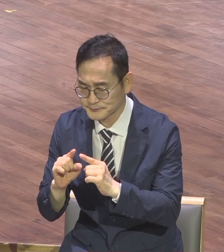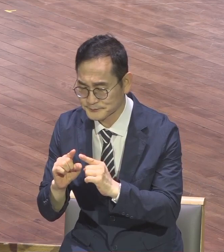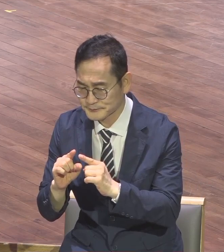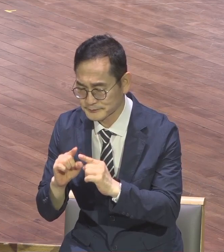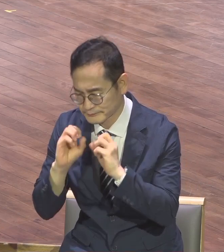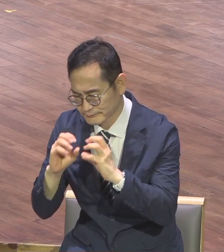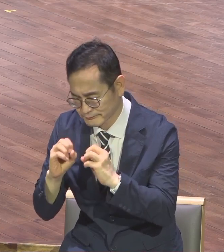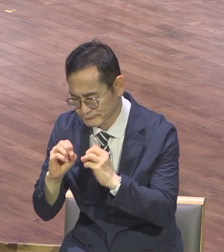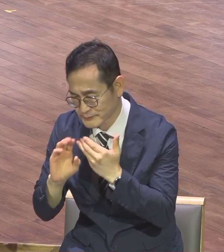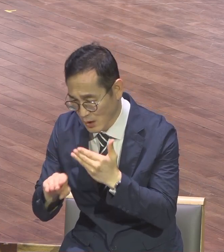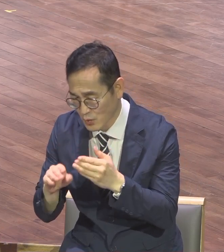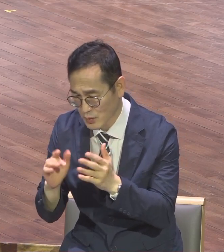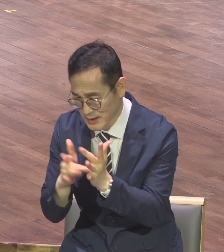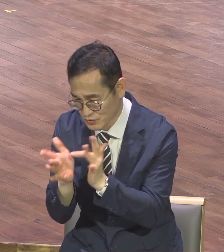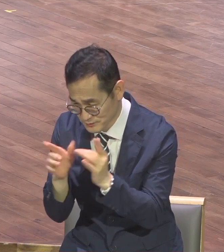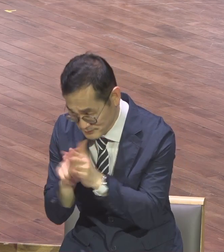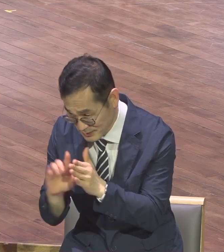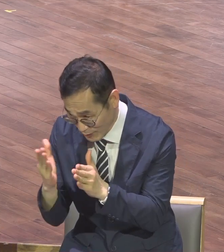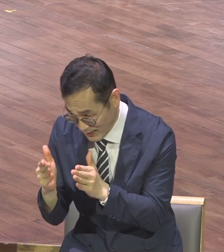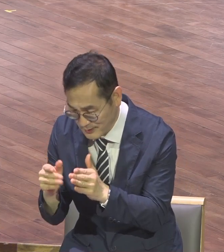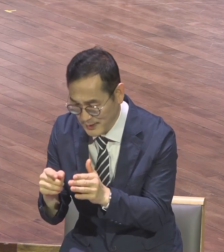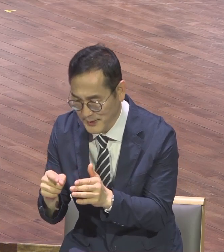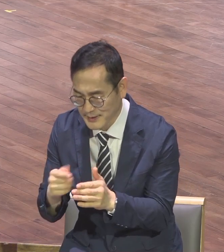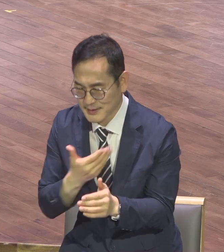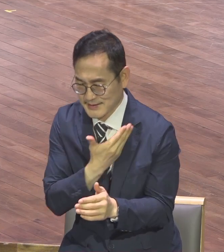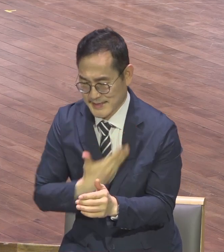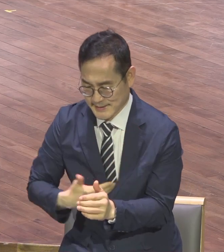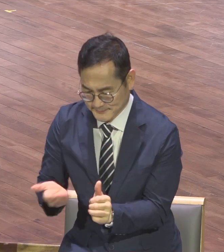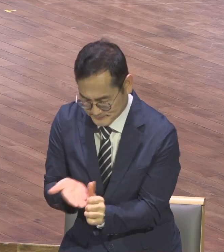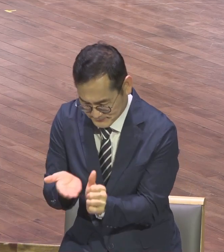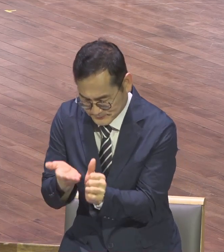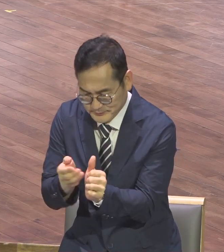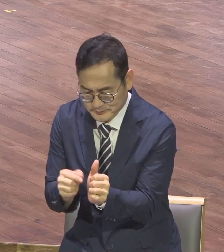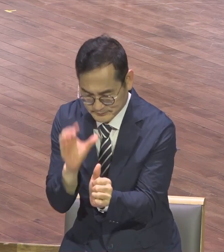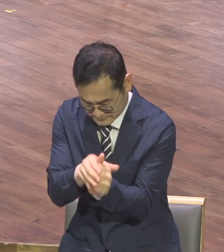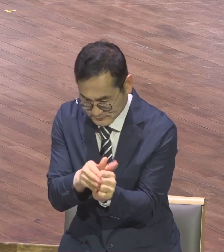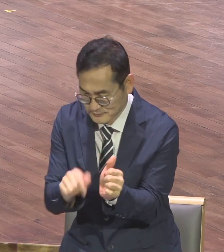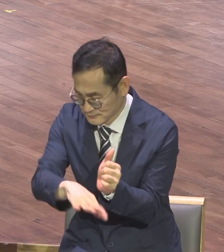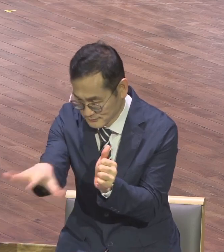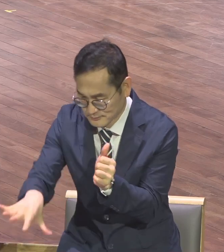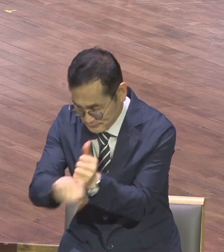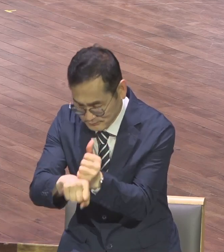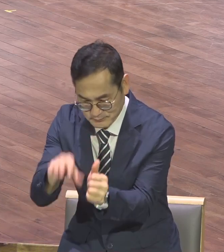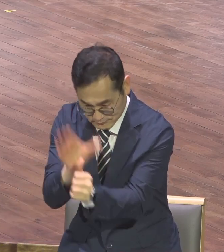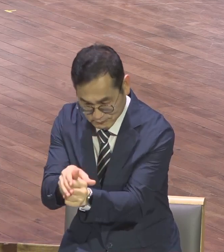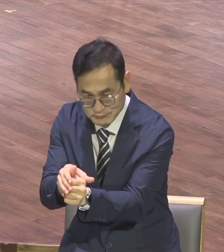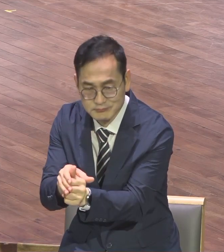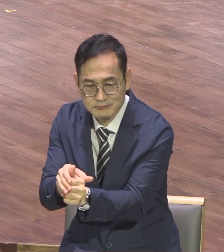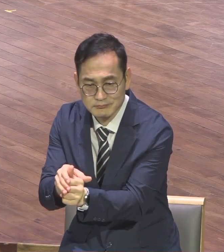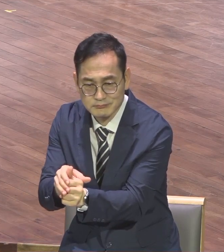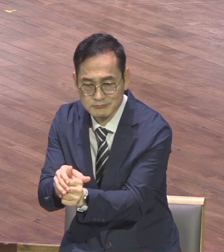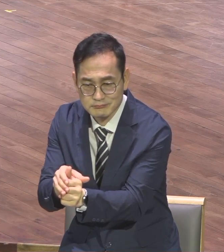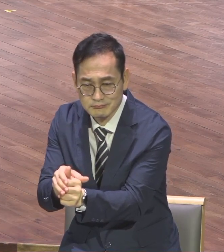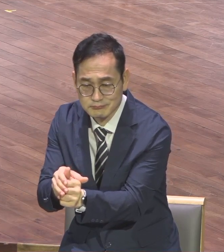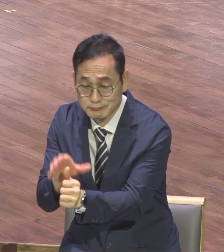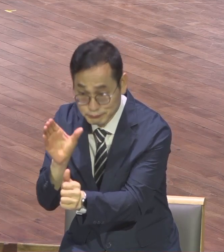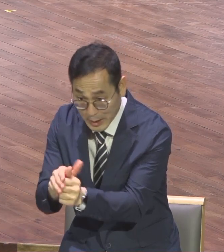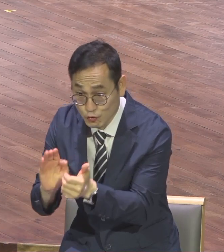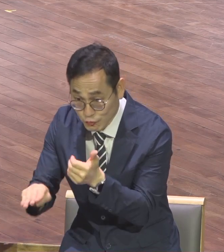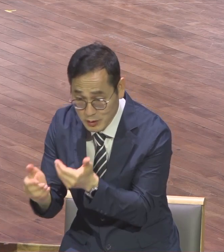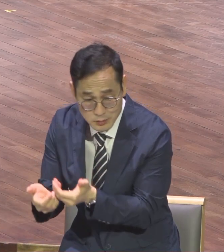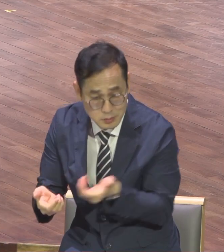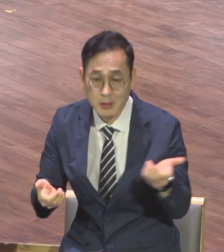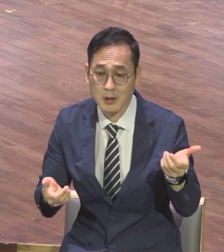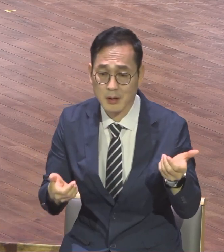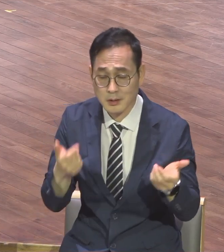세웠는지. 영적 소통이 되어지면서 흐름을 같이 하는 그 교회를 공동체를 세웠는지 그것이 여기 지금